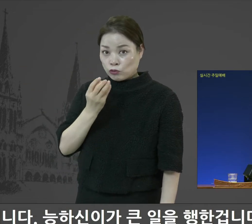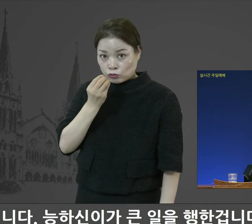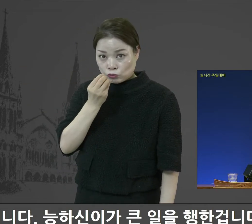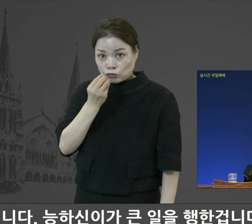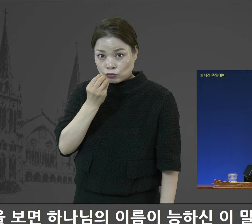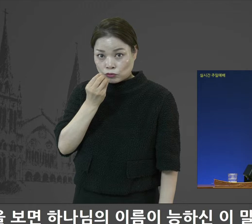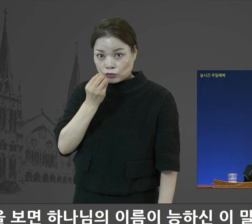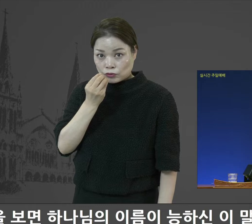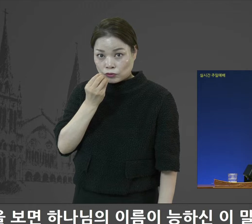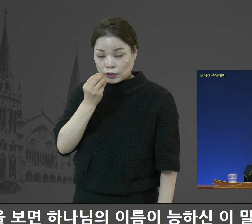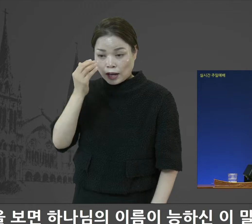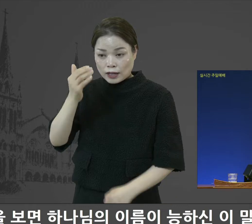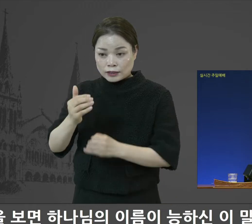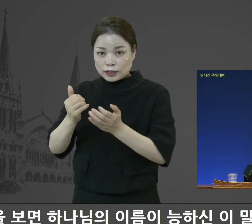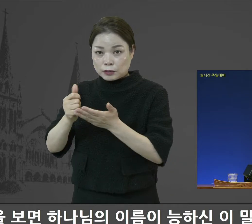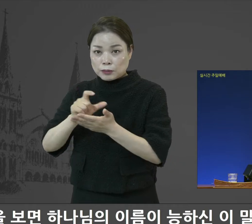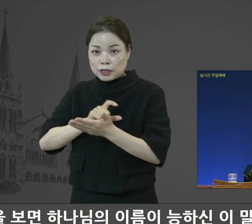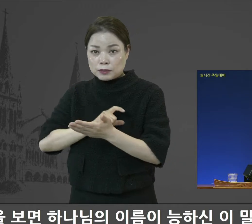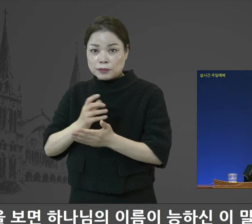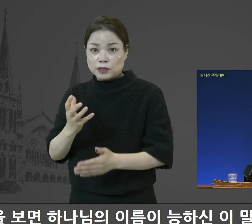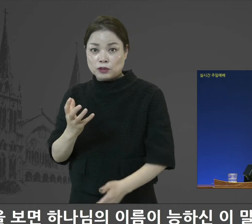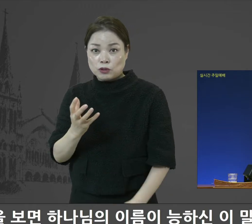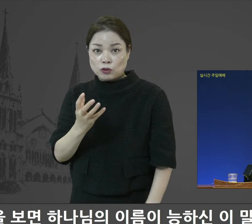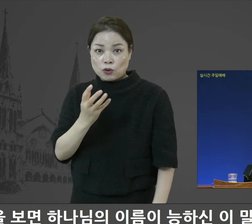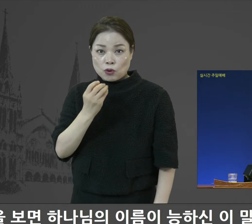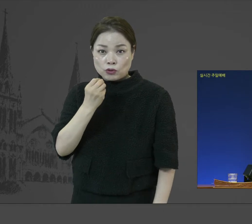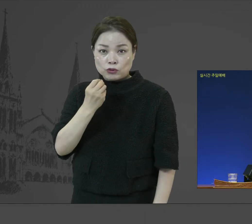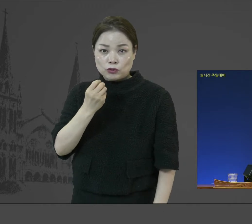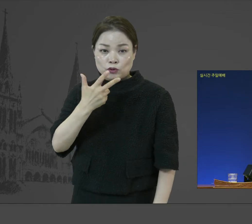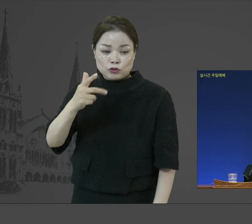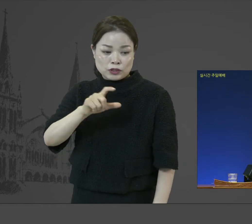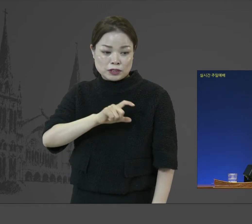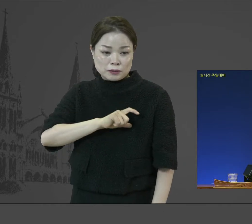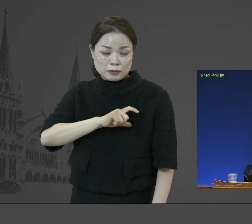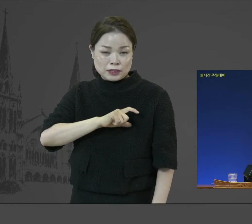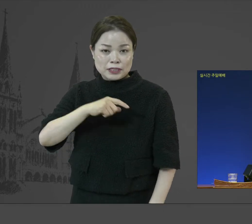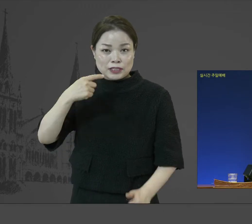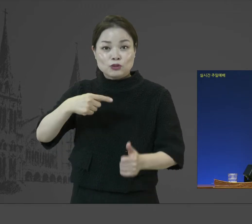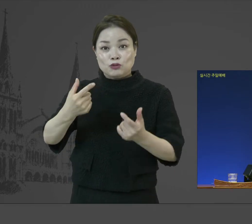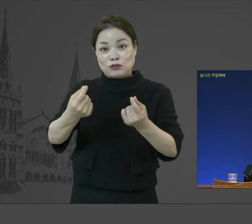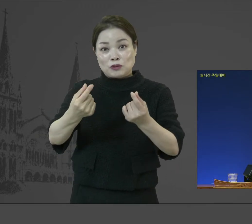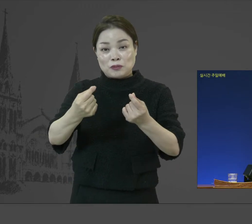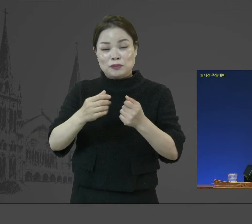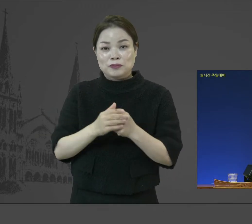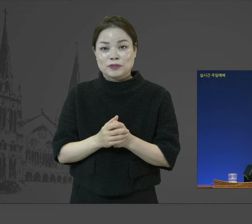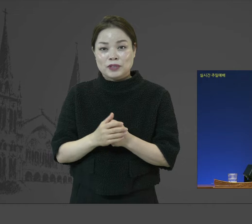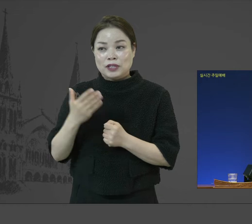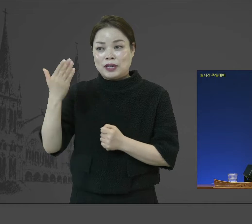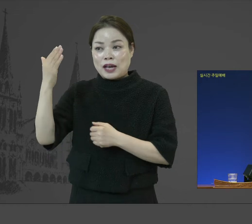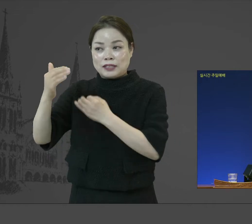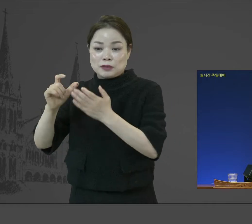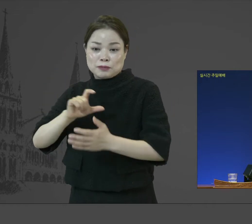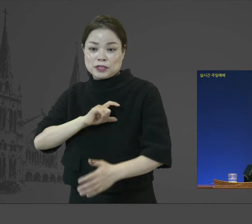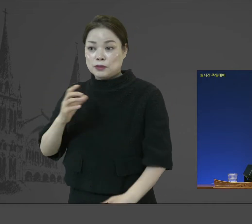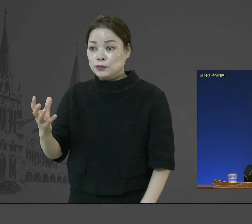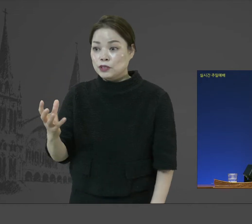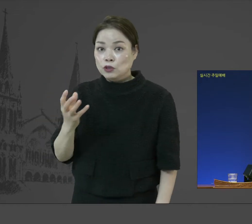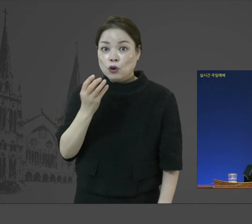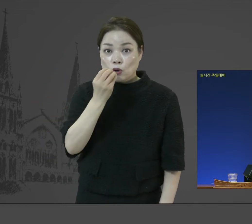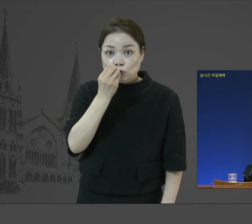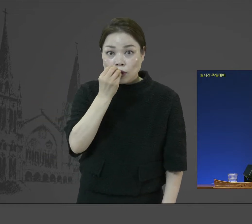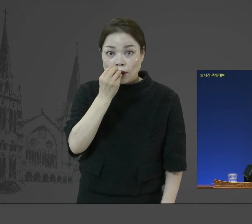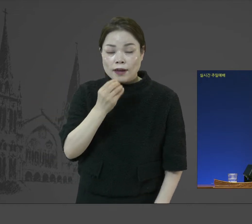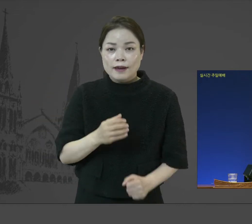거룩하시며, 그의 이름이 거룩하시며, 무슨 주기도문 같아요. 그의 이름이 거룩하시며. 요거를